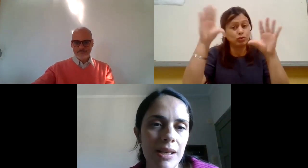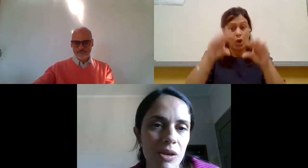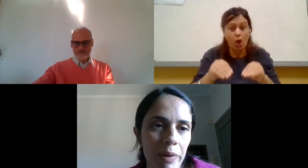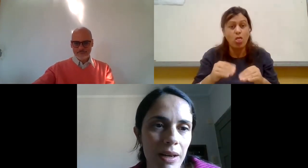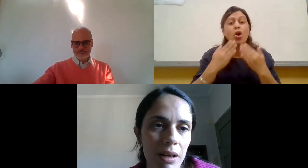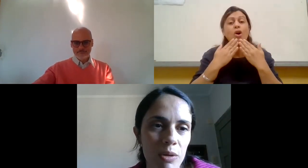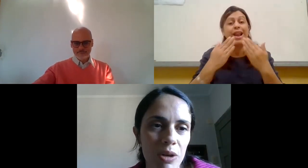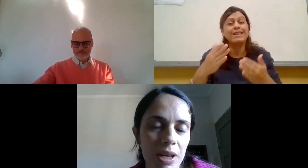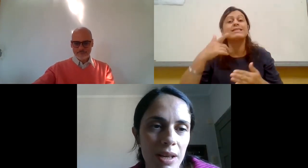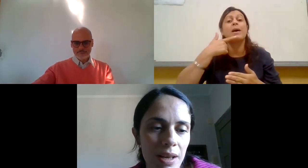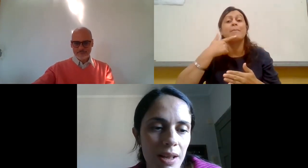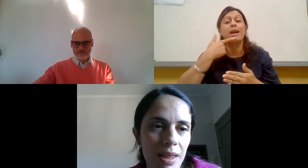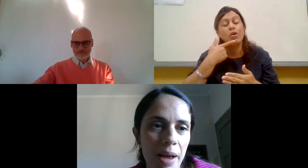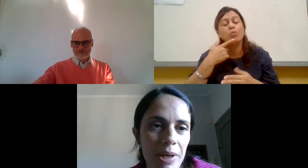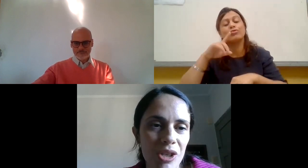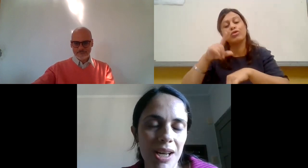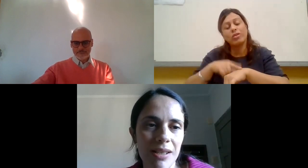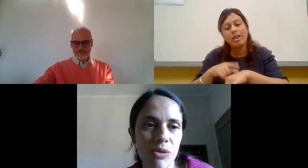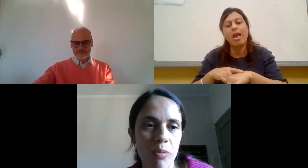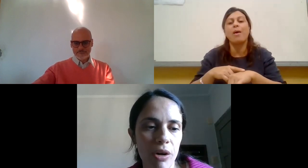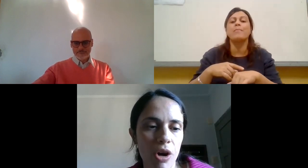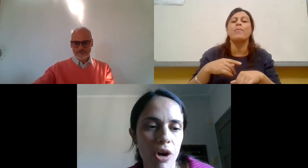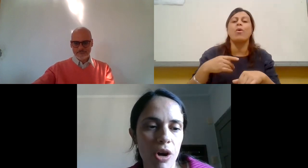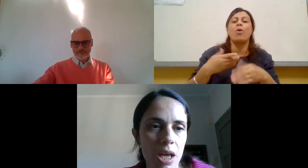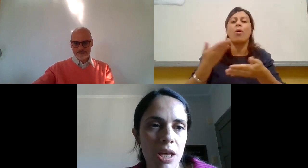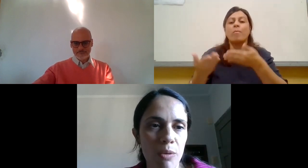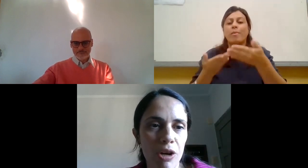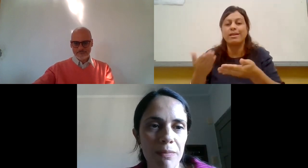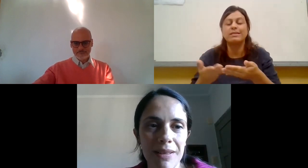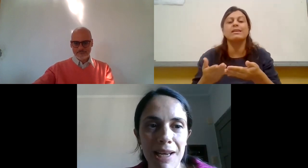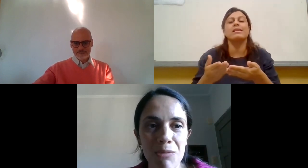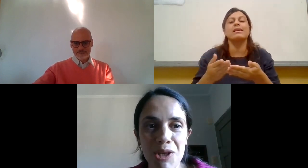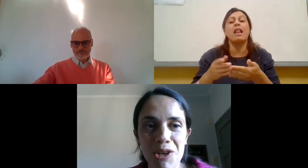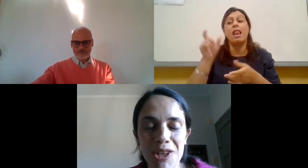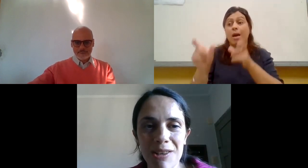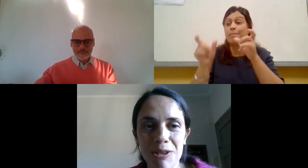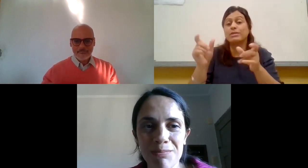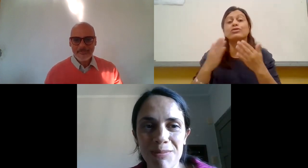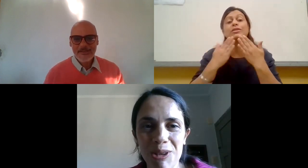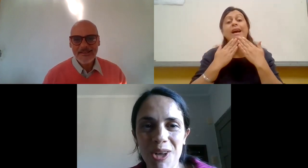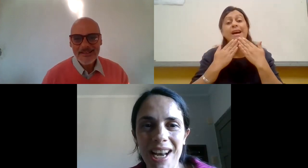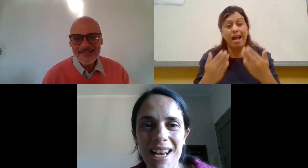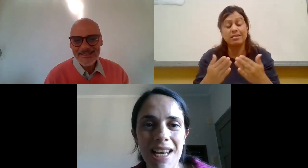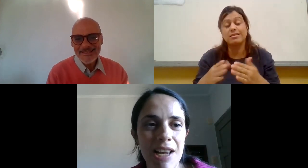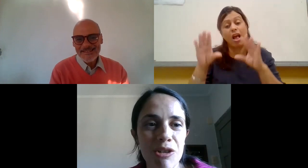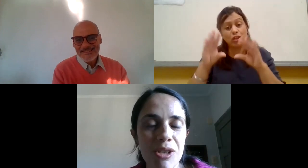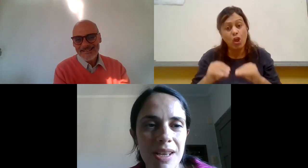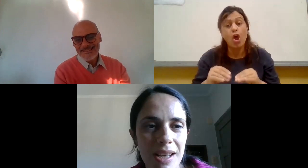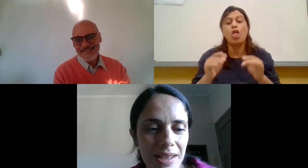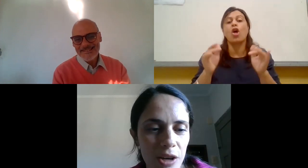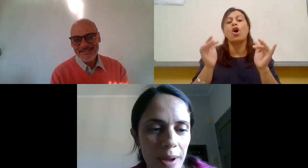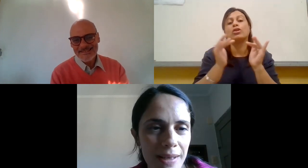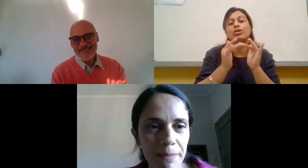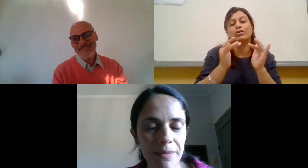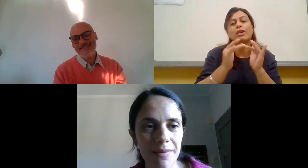la dedicación para cada una de las personas que se sumaron hoy. Y bueno, estaremos en contacto por otros canales. Leo, no sé si